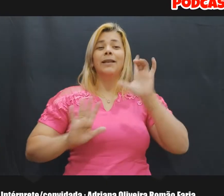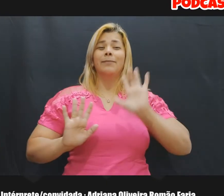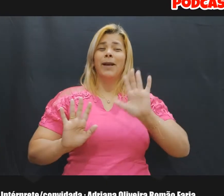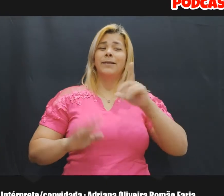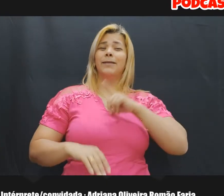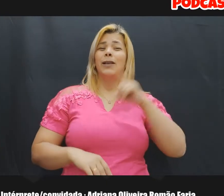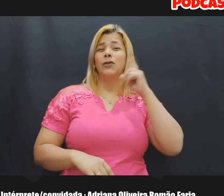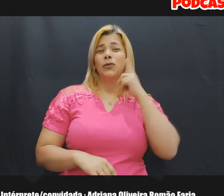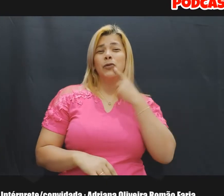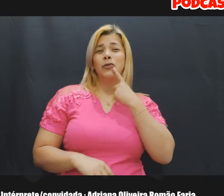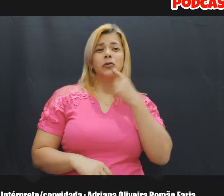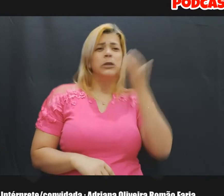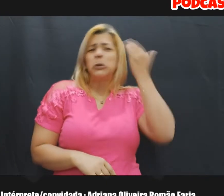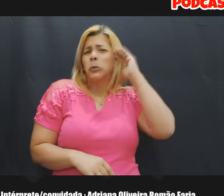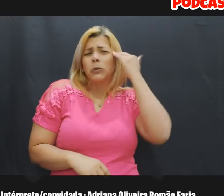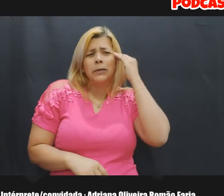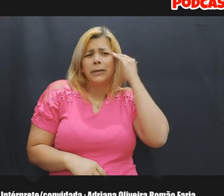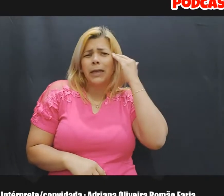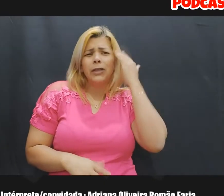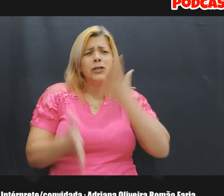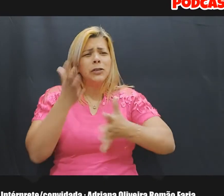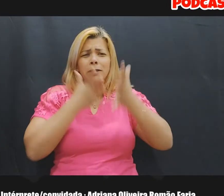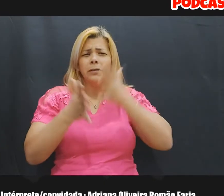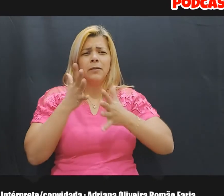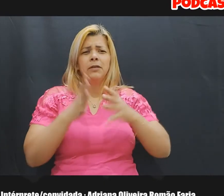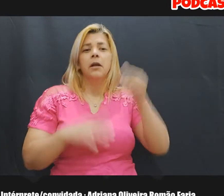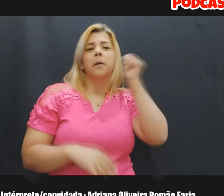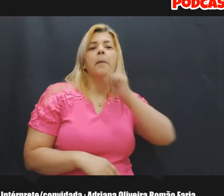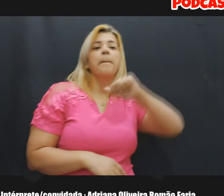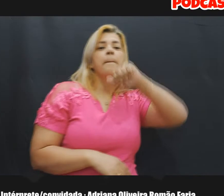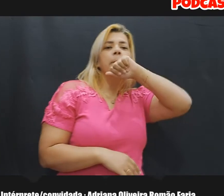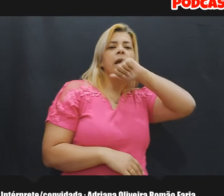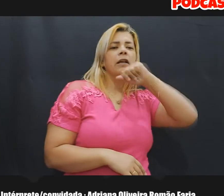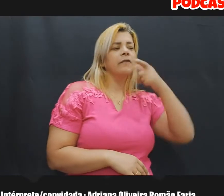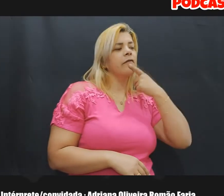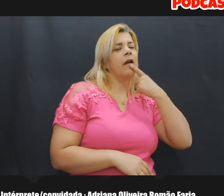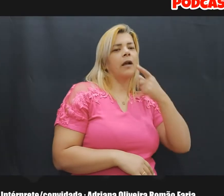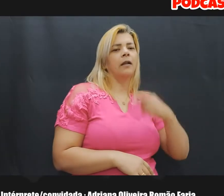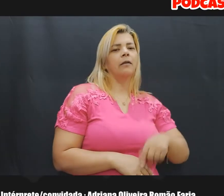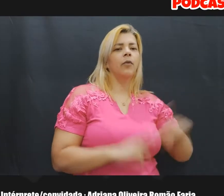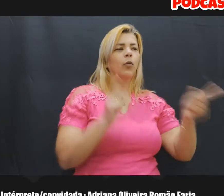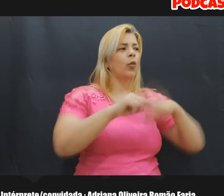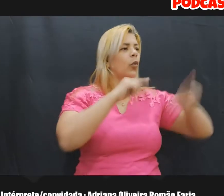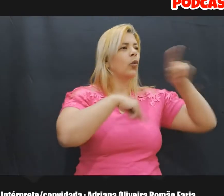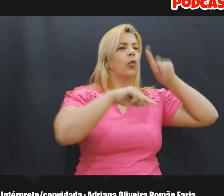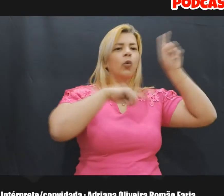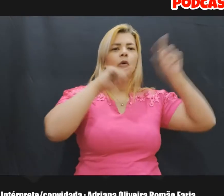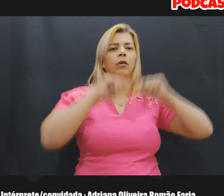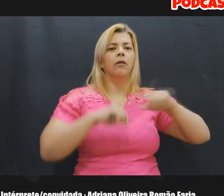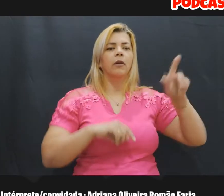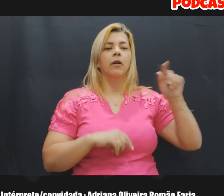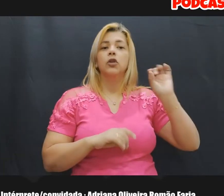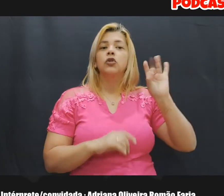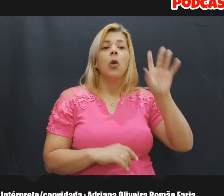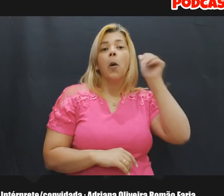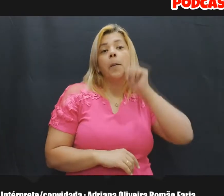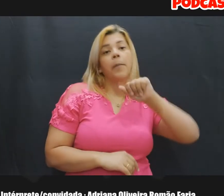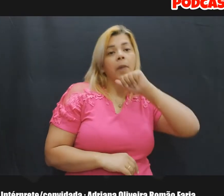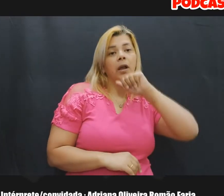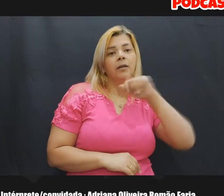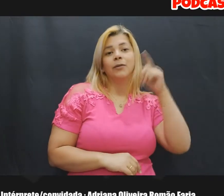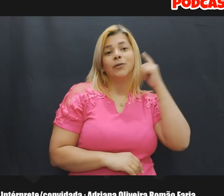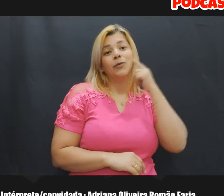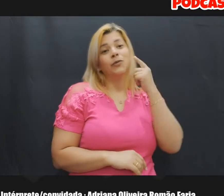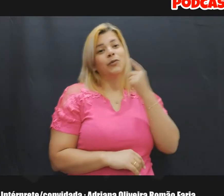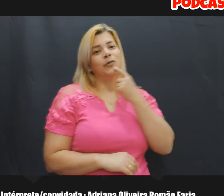têm a língua materna. Sabe aquela língua materna que só mãe entende, o surdo? Sim, sim. E o surdo não